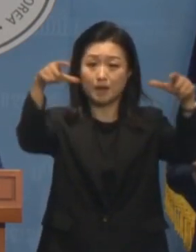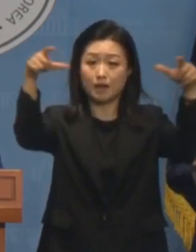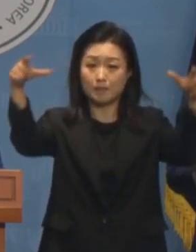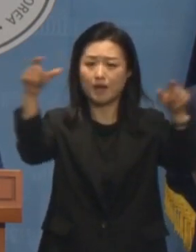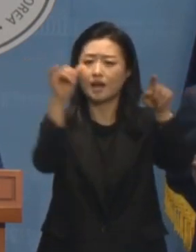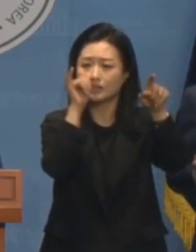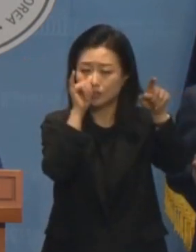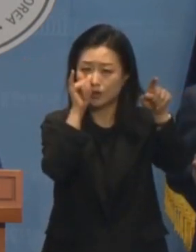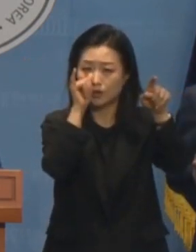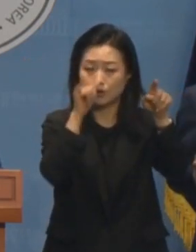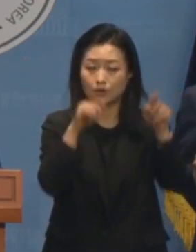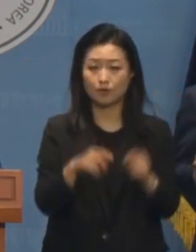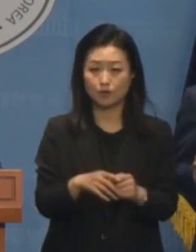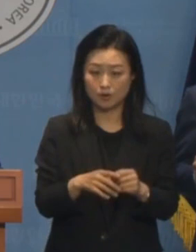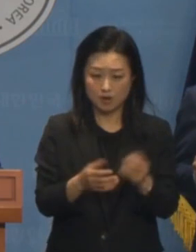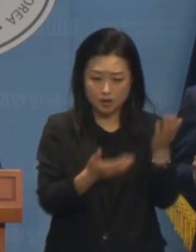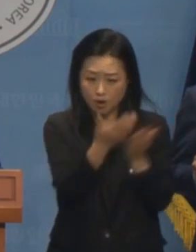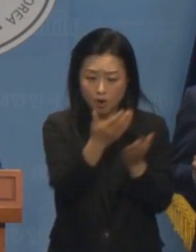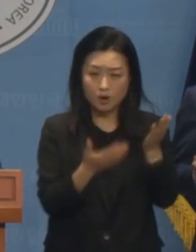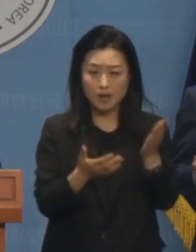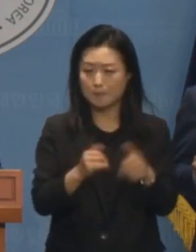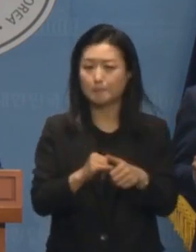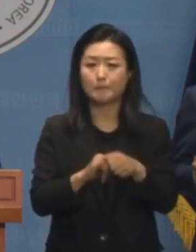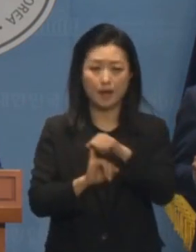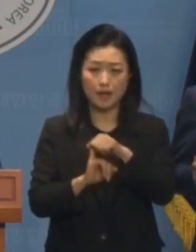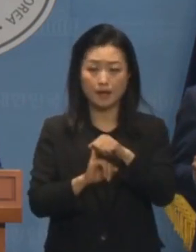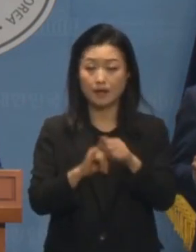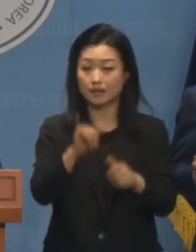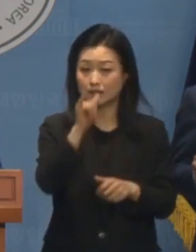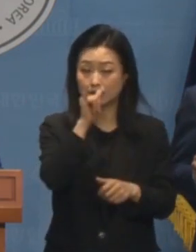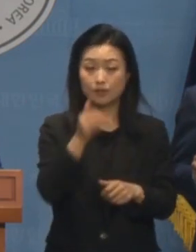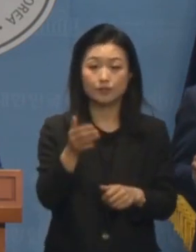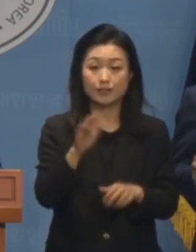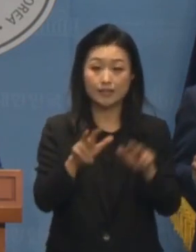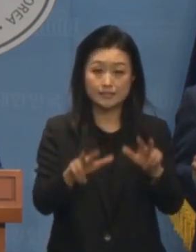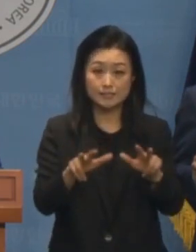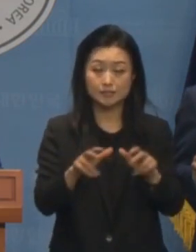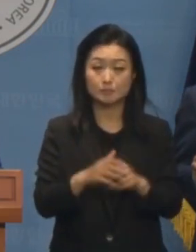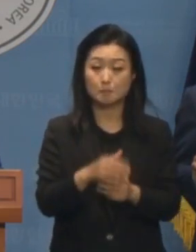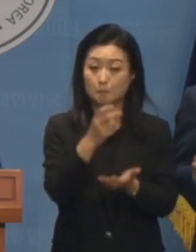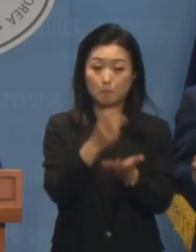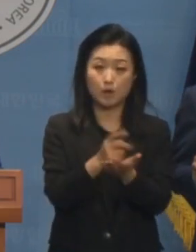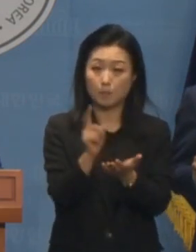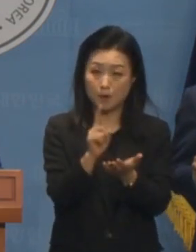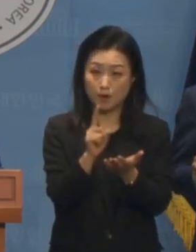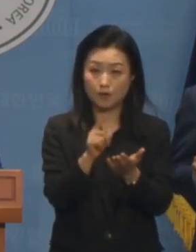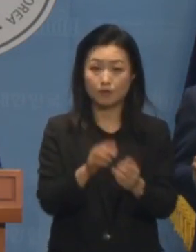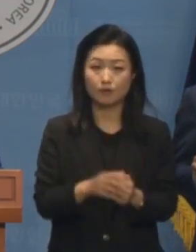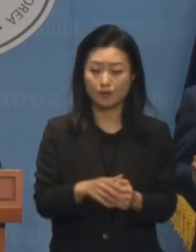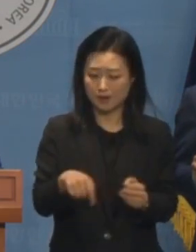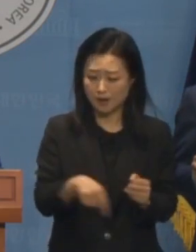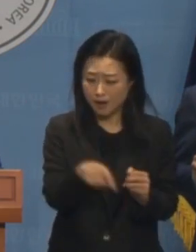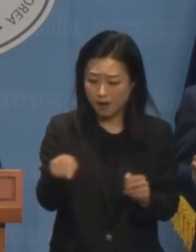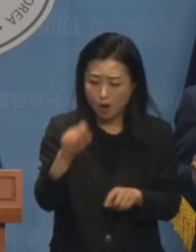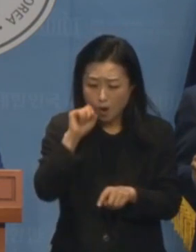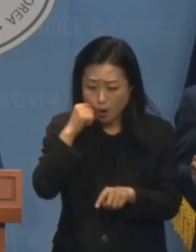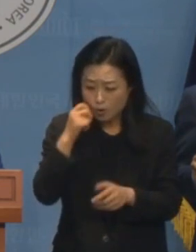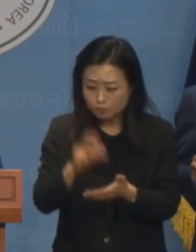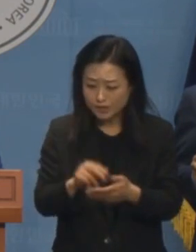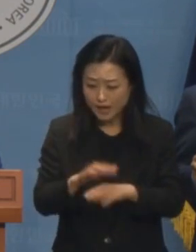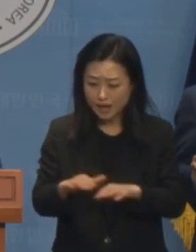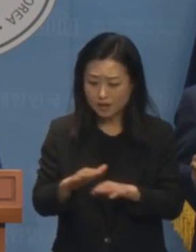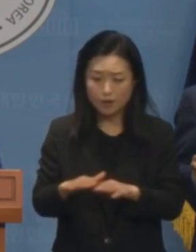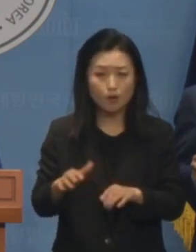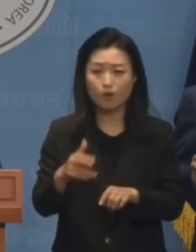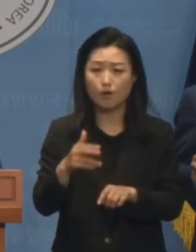행위는 빈번하게 발생하고 있습니다. 그러나 현재 공정거래법은 소상공인들이 겪는 어려움을